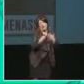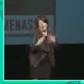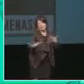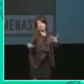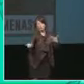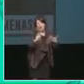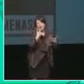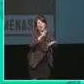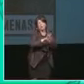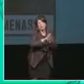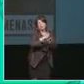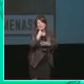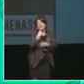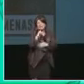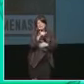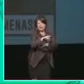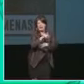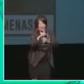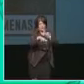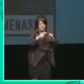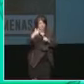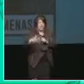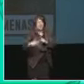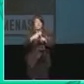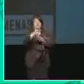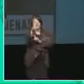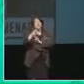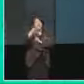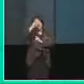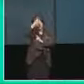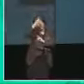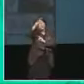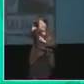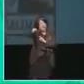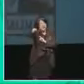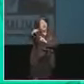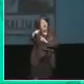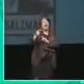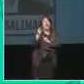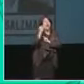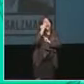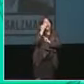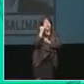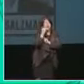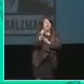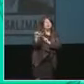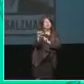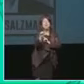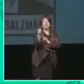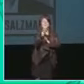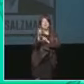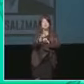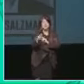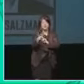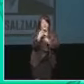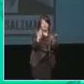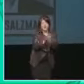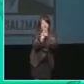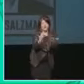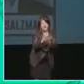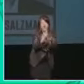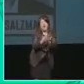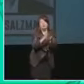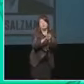Sellerio dall'Austria alla Germania c'è poi Sasha Mariana Salzman quarta finalista dello Strega europeo con il romanzo Fuori di sé che è